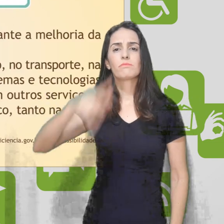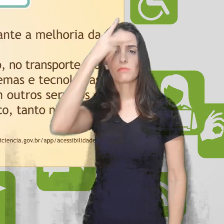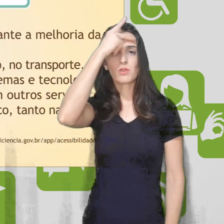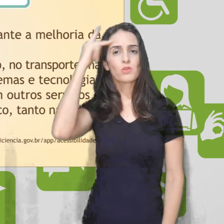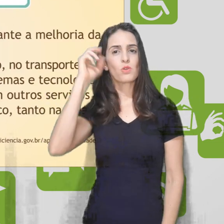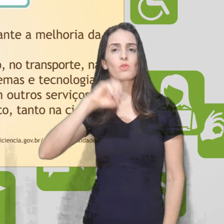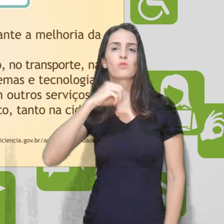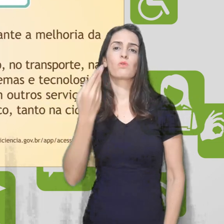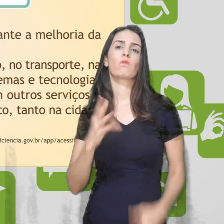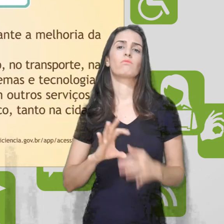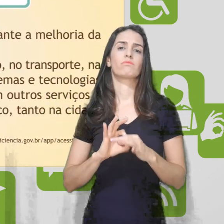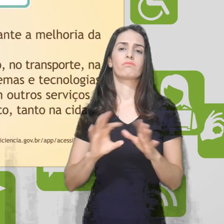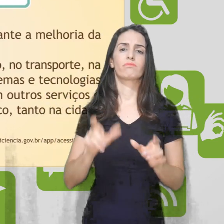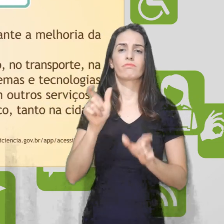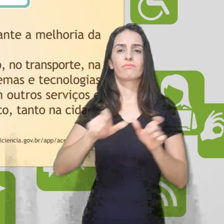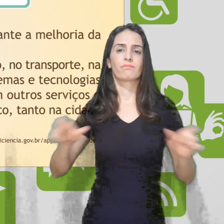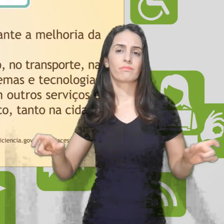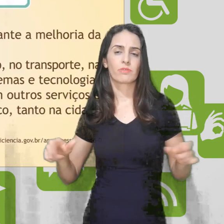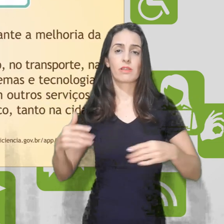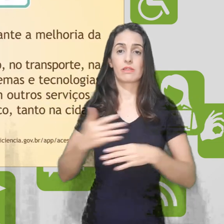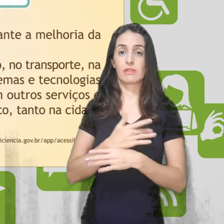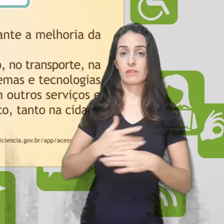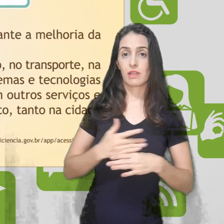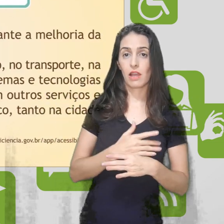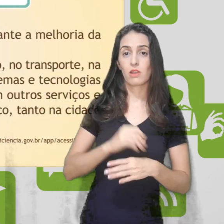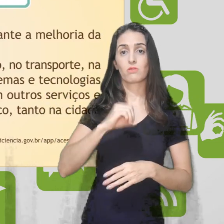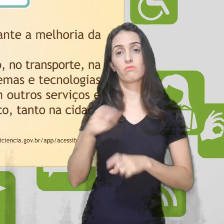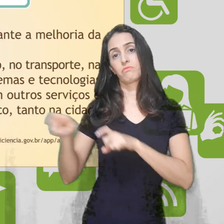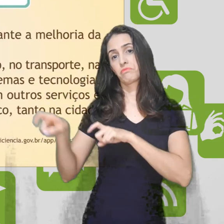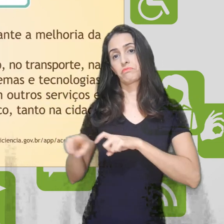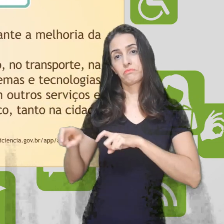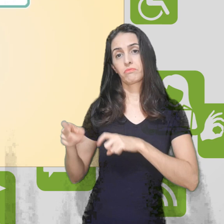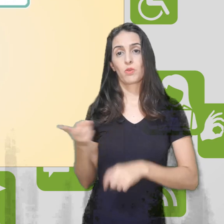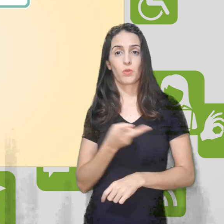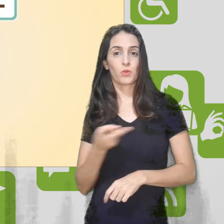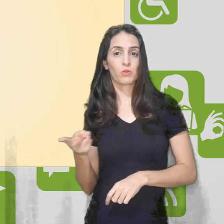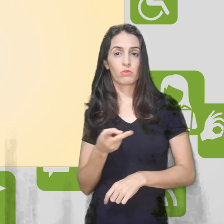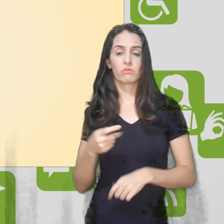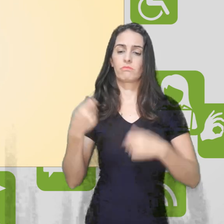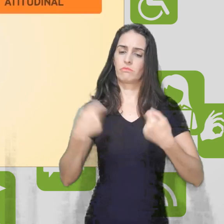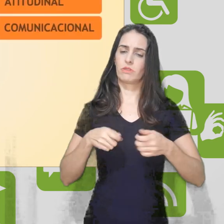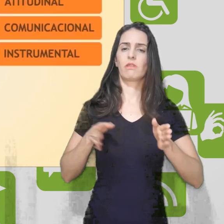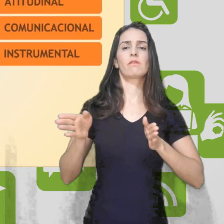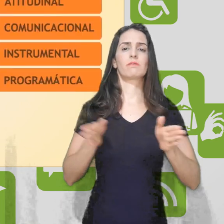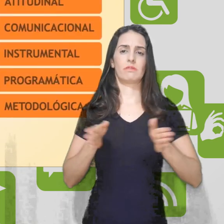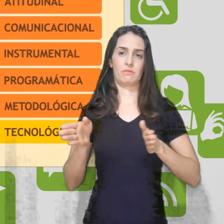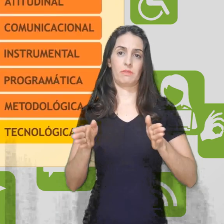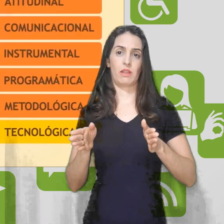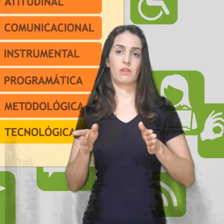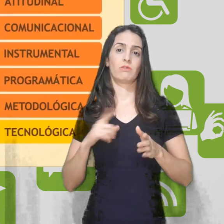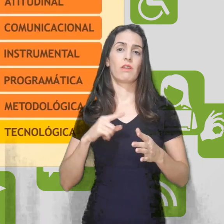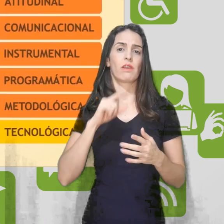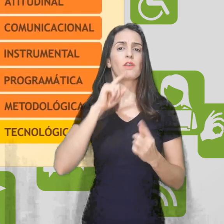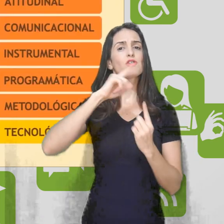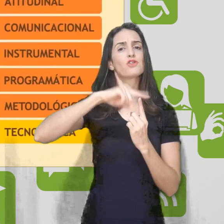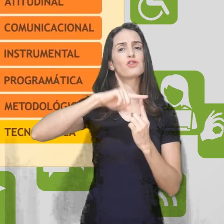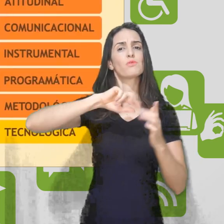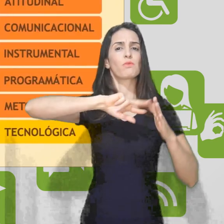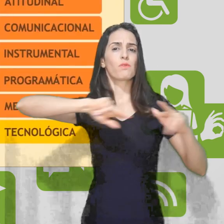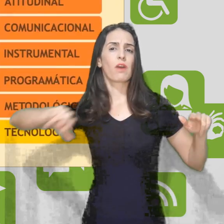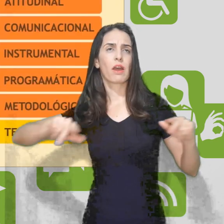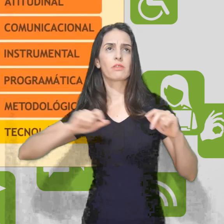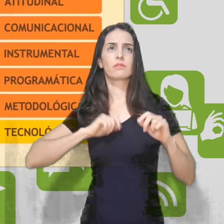público, tanto na cidade como no campo. A acessibilidade pode ser arquitetônica,